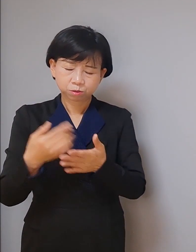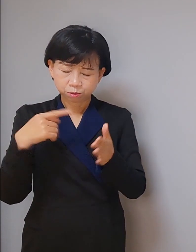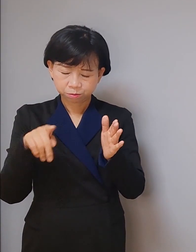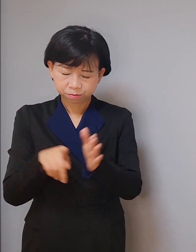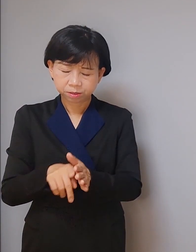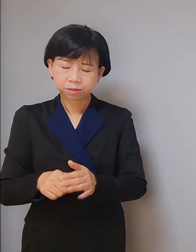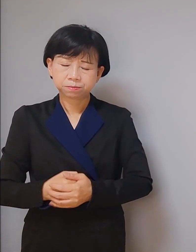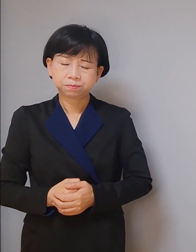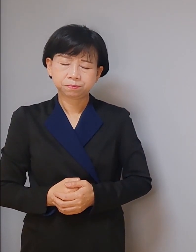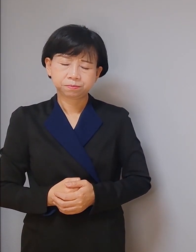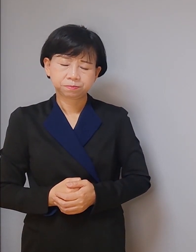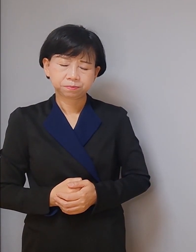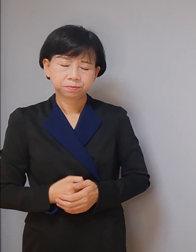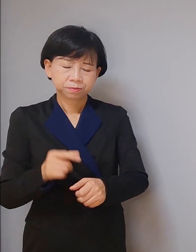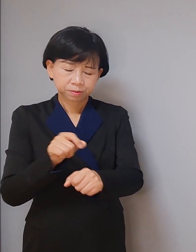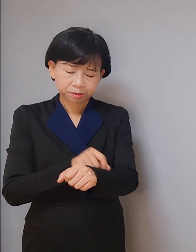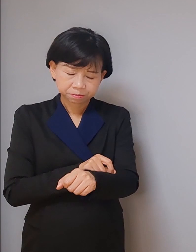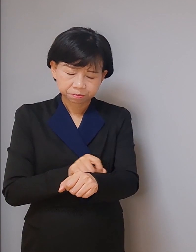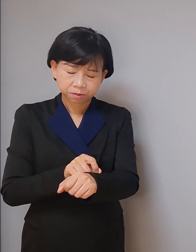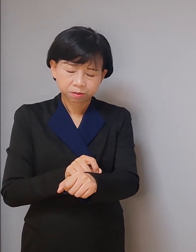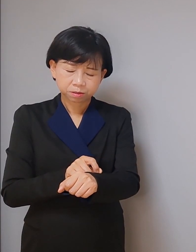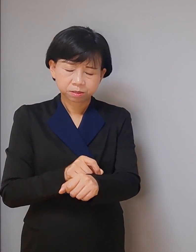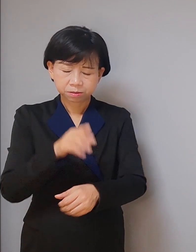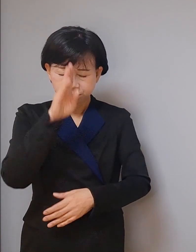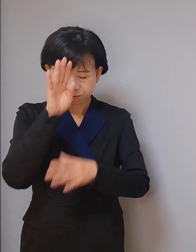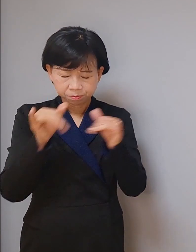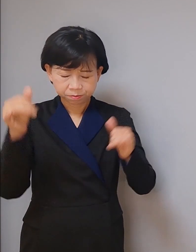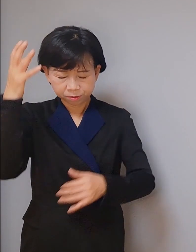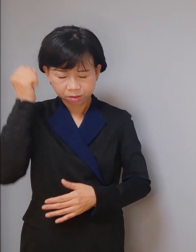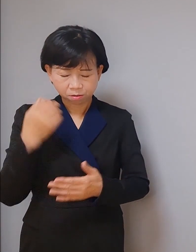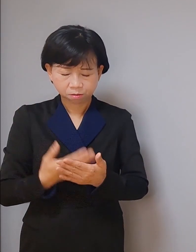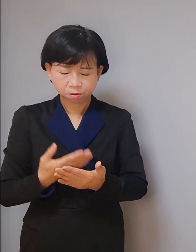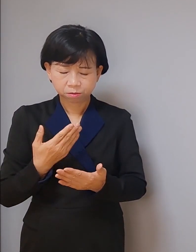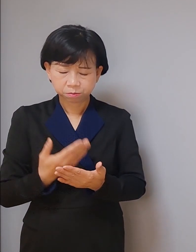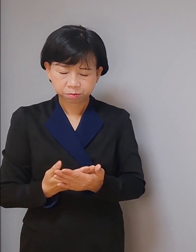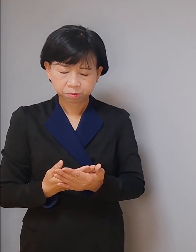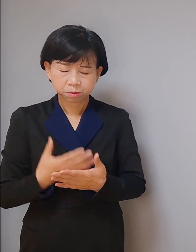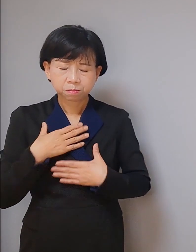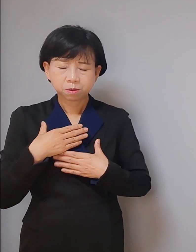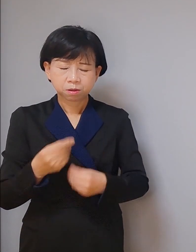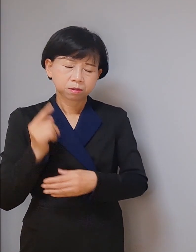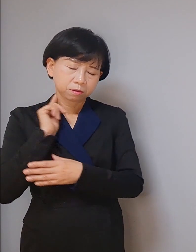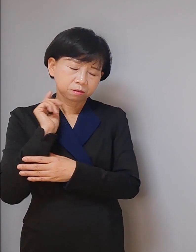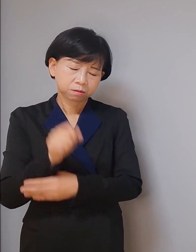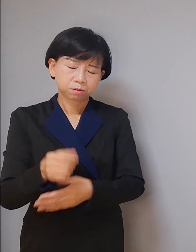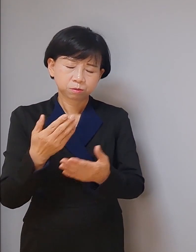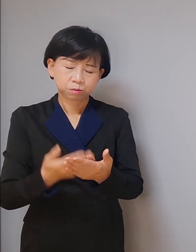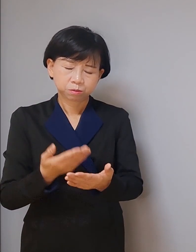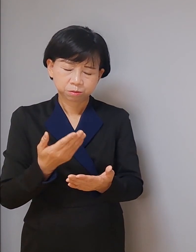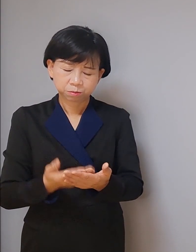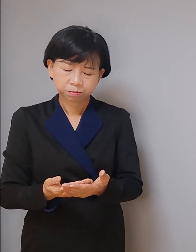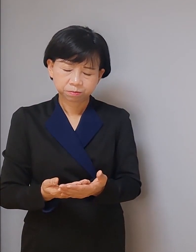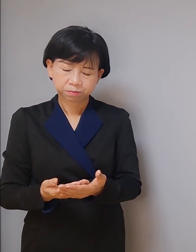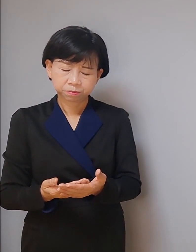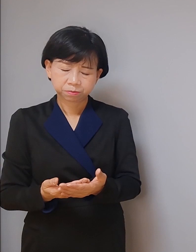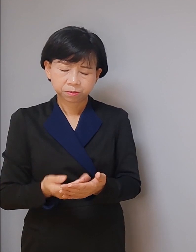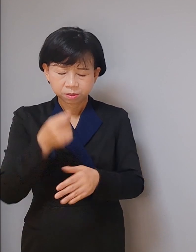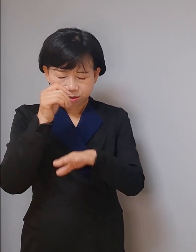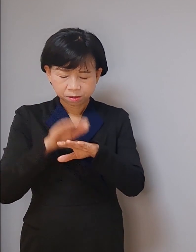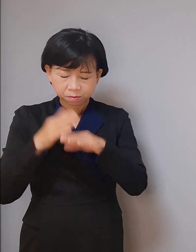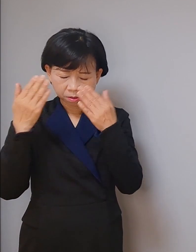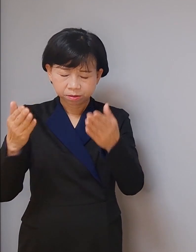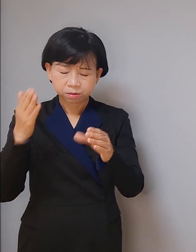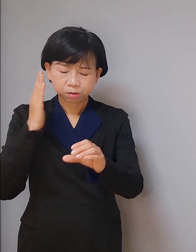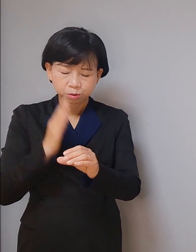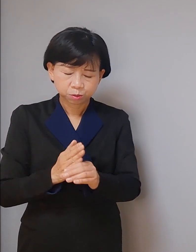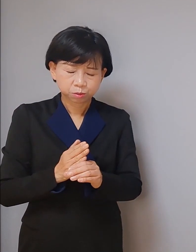줄 믿습니다. 특별히 우리 환우분들 기억하여 주시고 평안을 허락하여 주시옵소서.